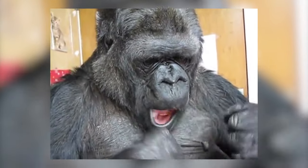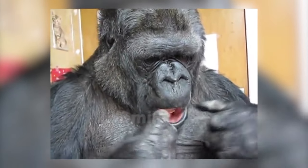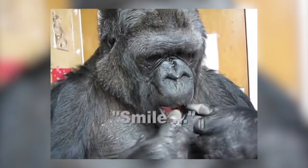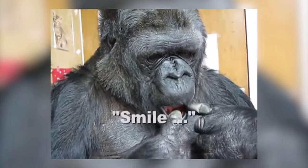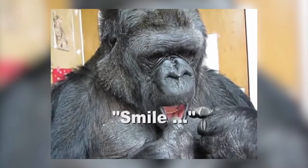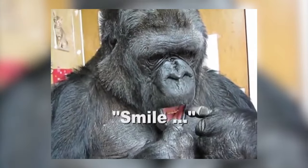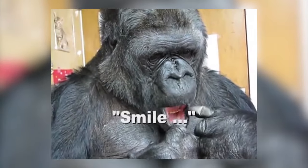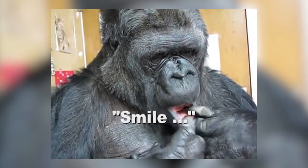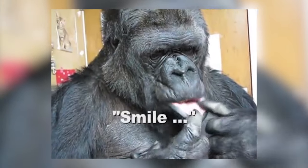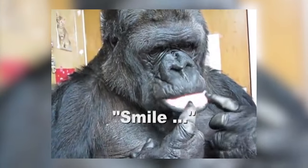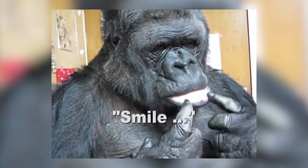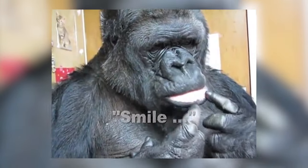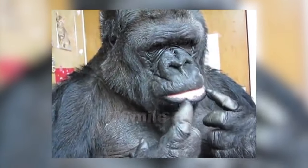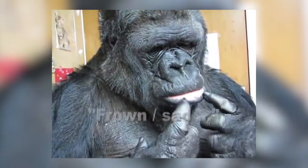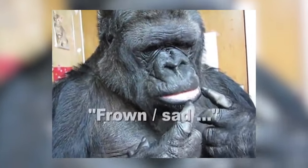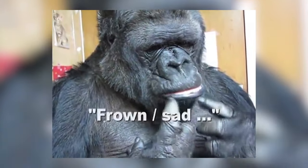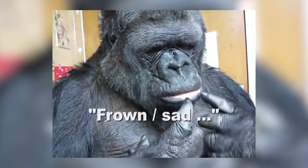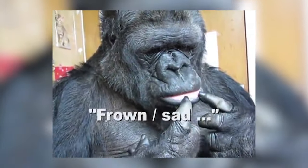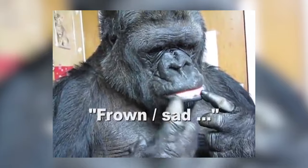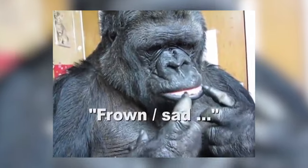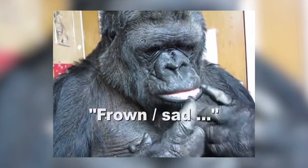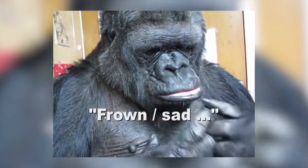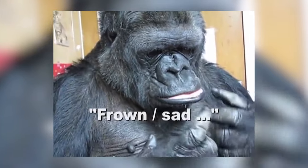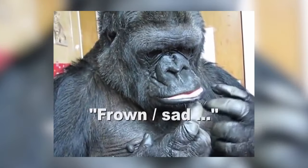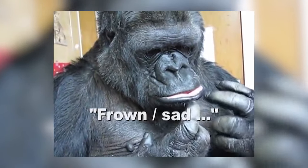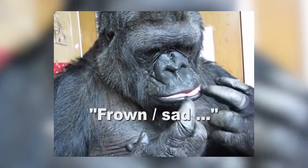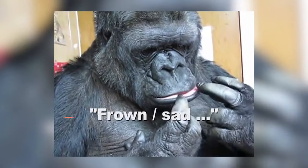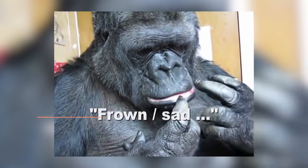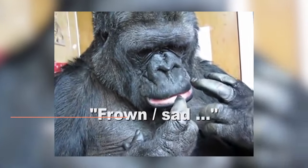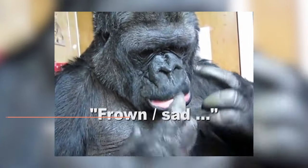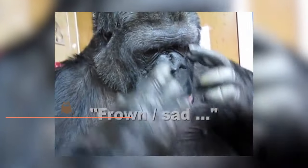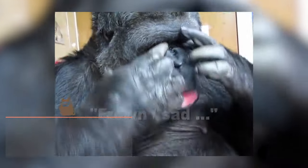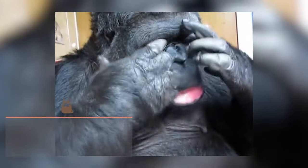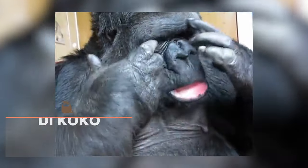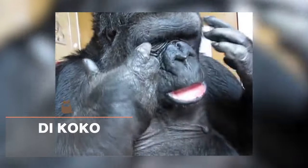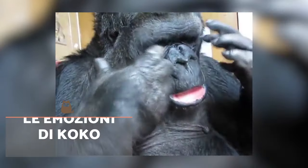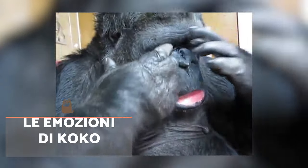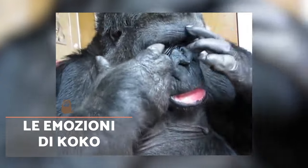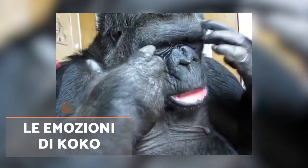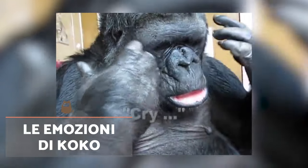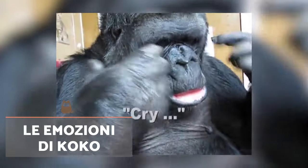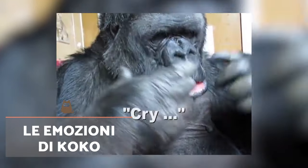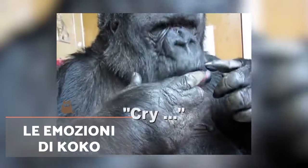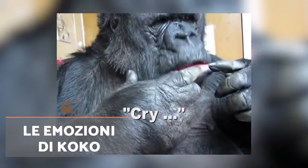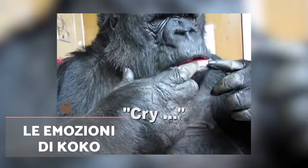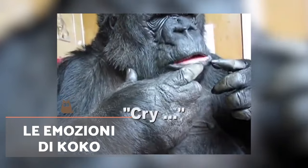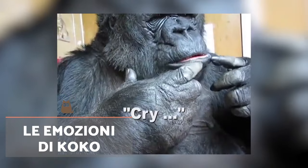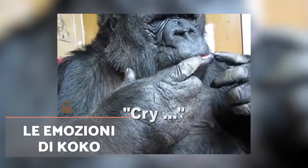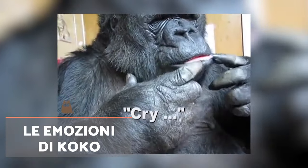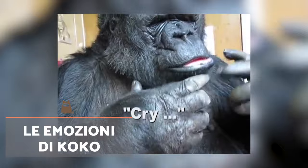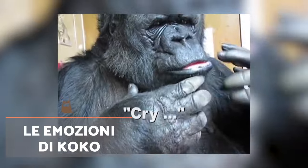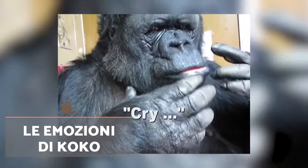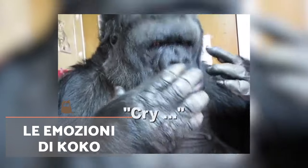e finirono per giocare insieme. Coco era molto legata alle sue emozioni e non ebbe mai problemi ad esprimere ciò che provava. Per il suo